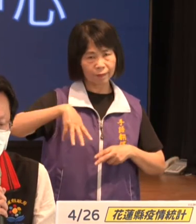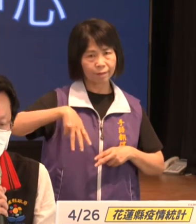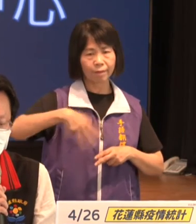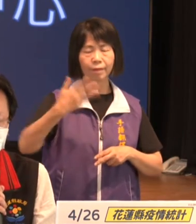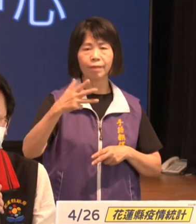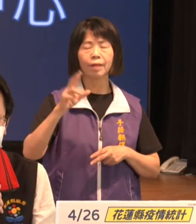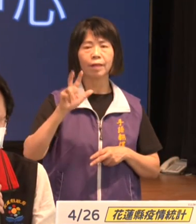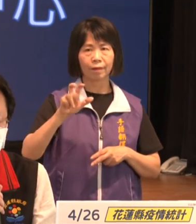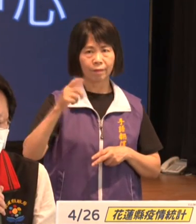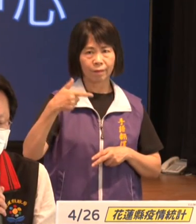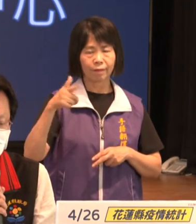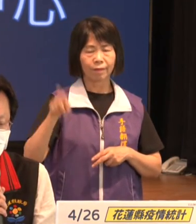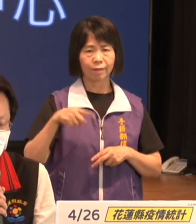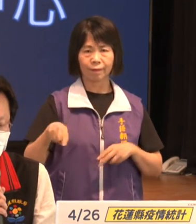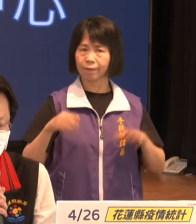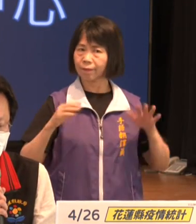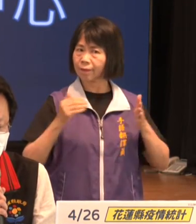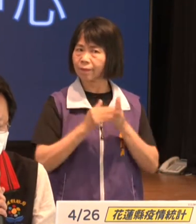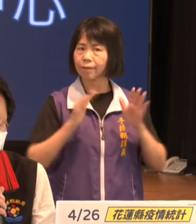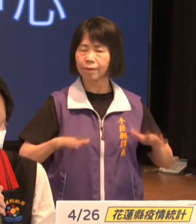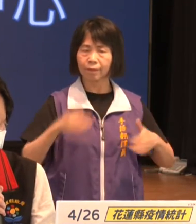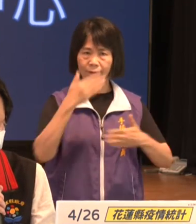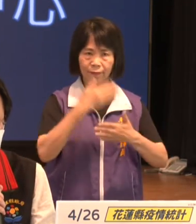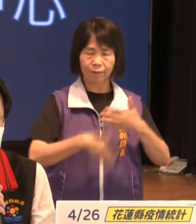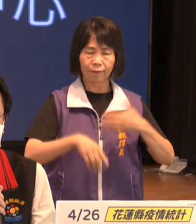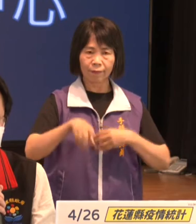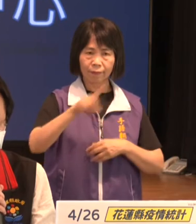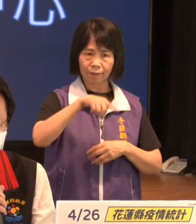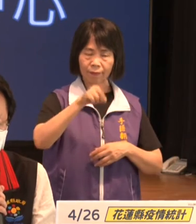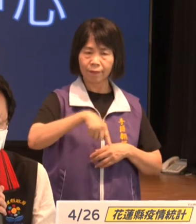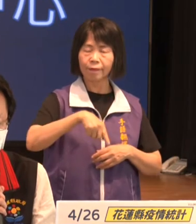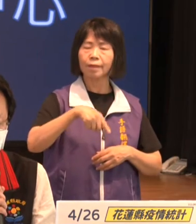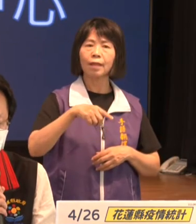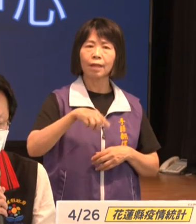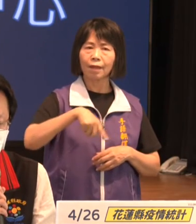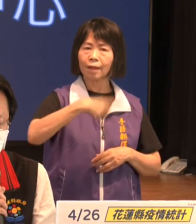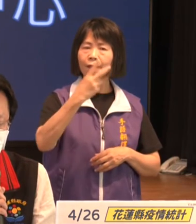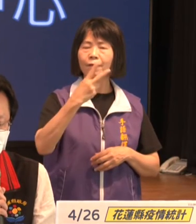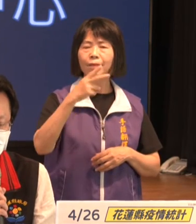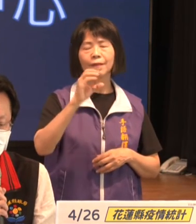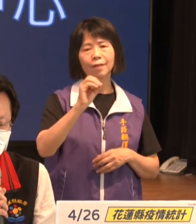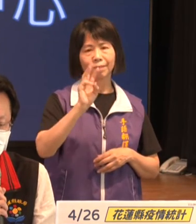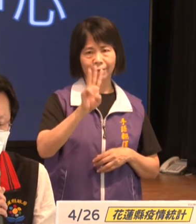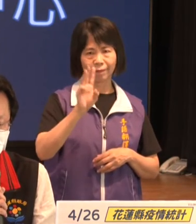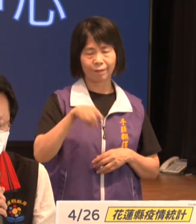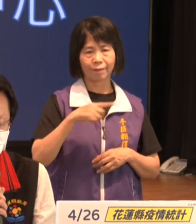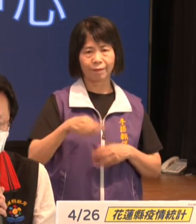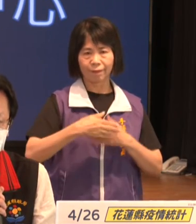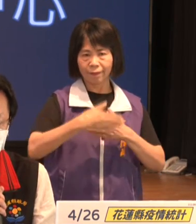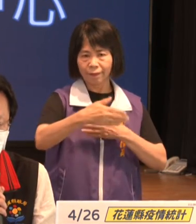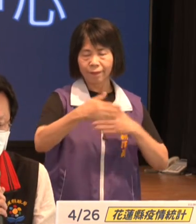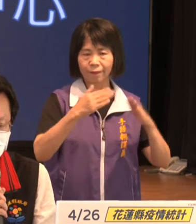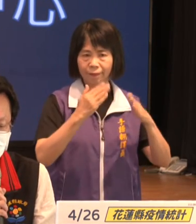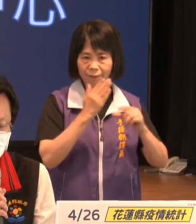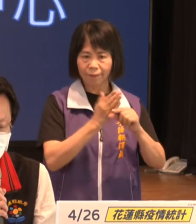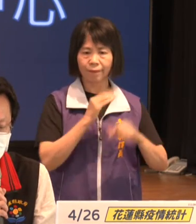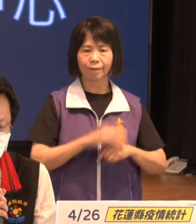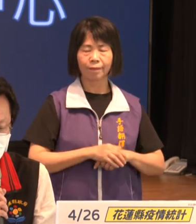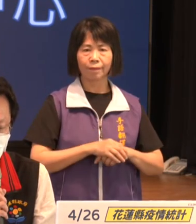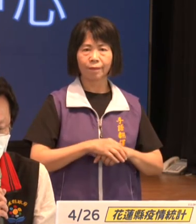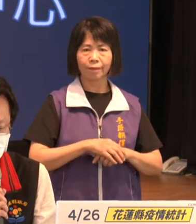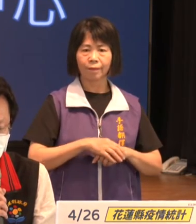4786人，那目前还有1203个人在隔离中那在自己家里面的隔离的